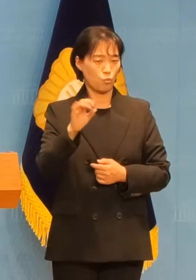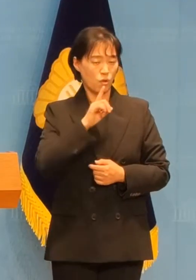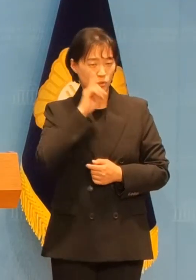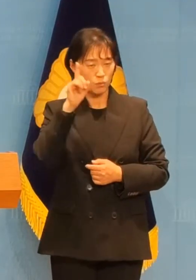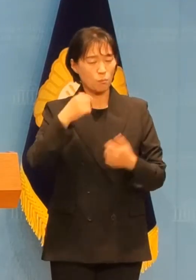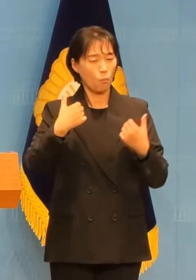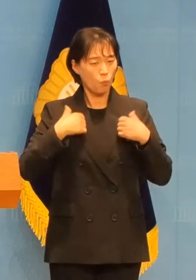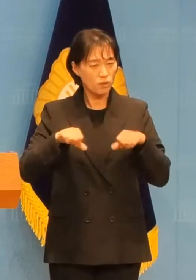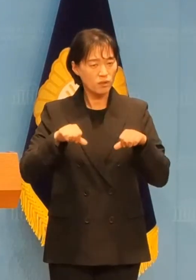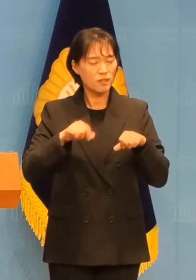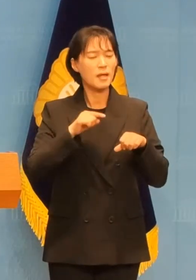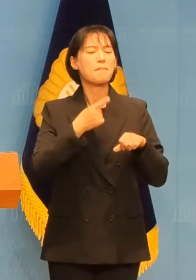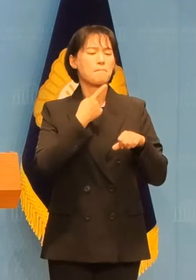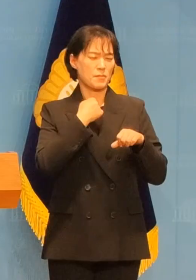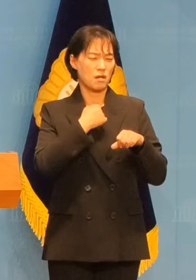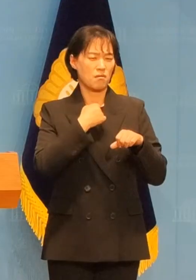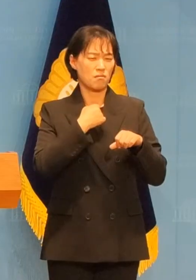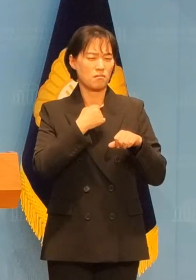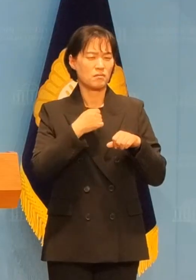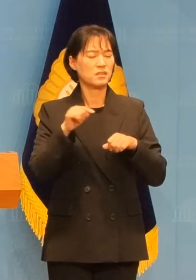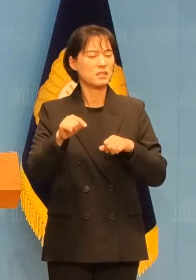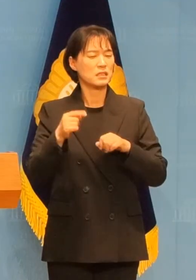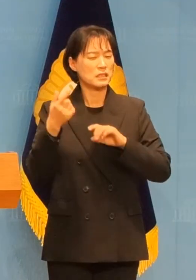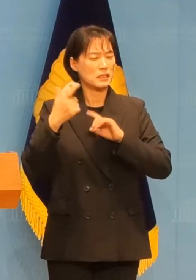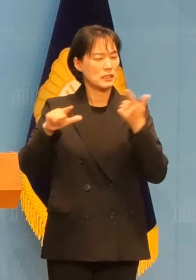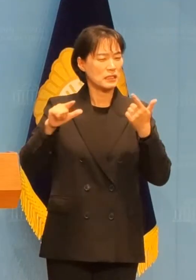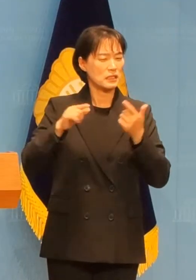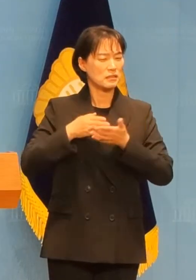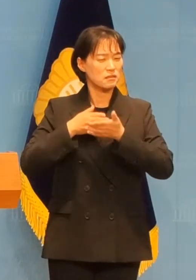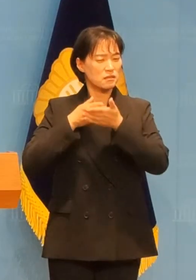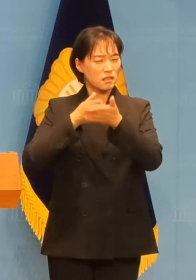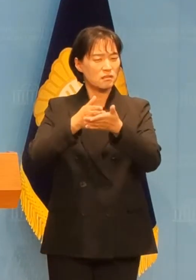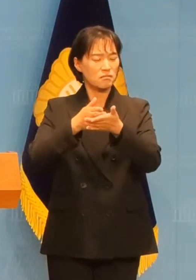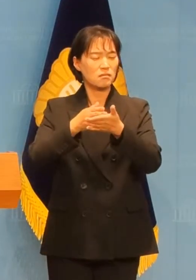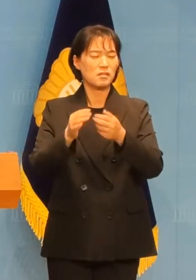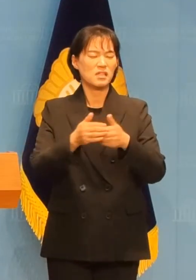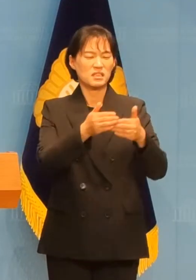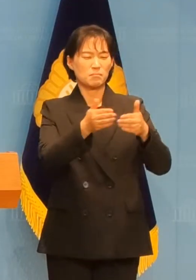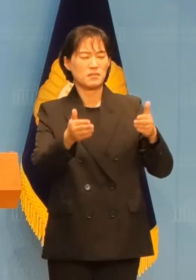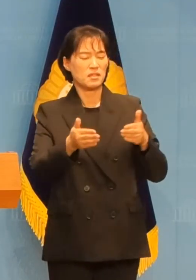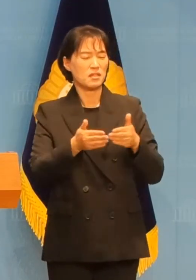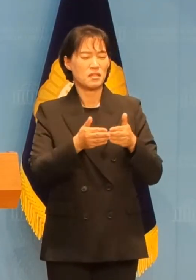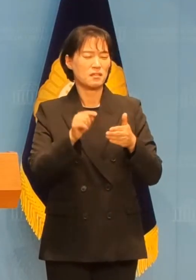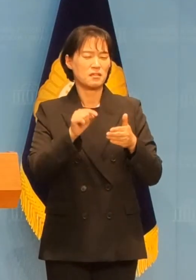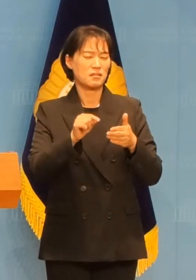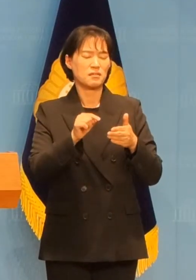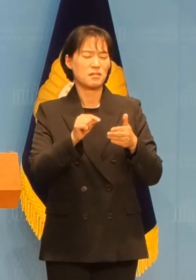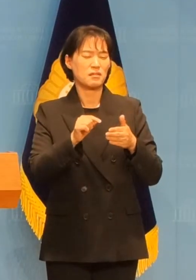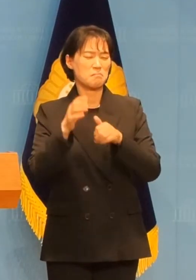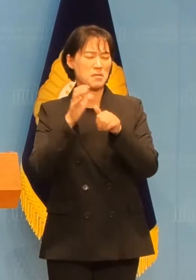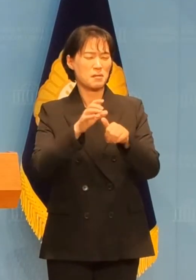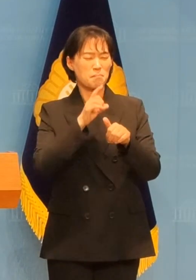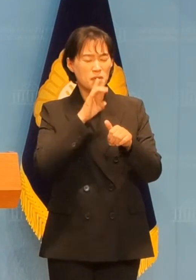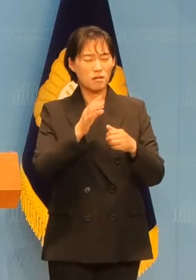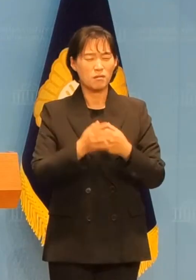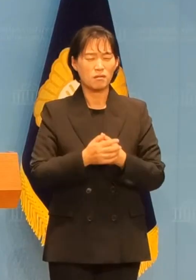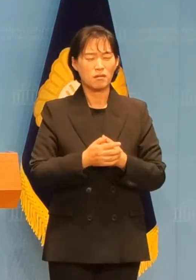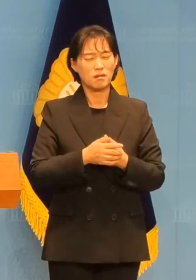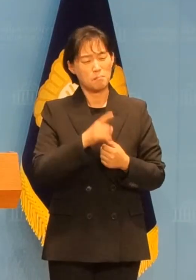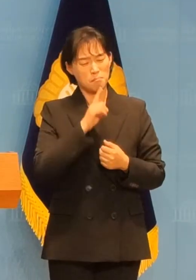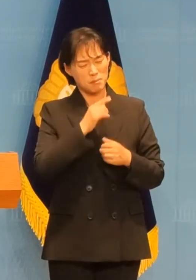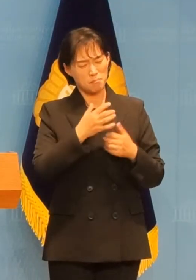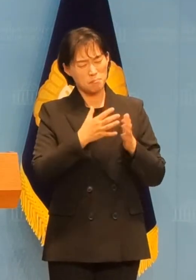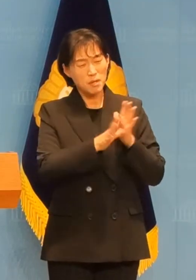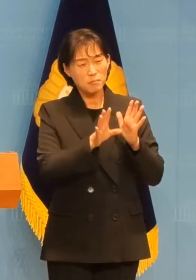요구하는 검사장들의 이의제기를 집단 항명으로 규정하고 극단적인 언어를 사용하며